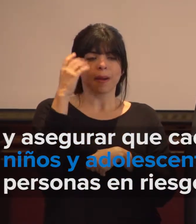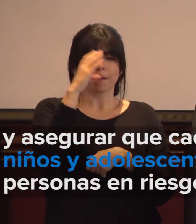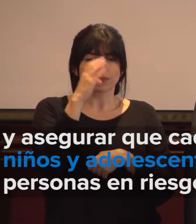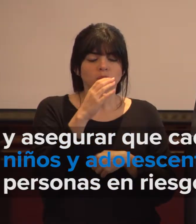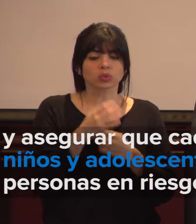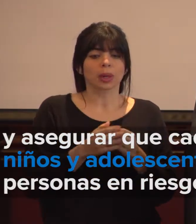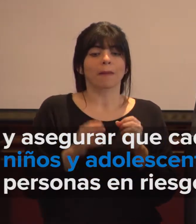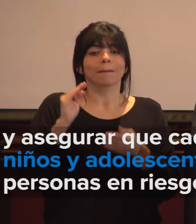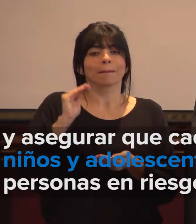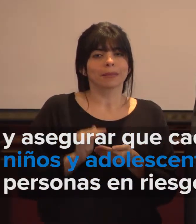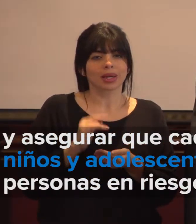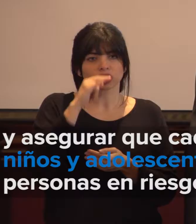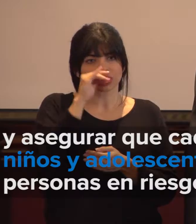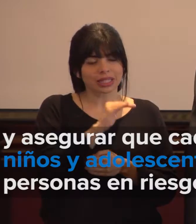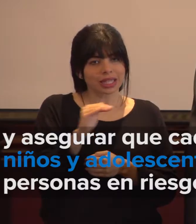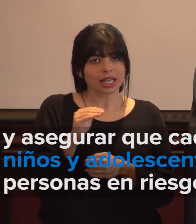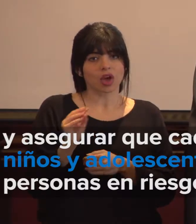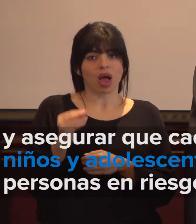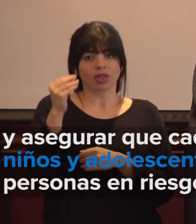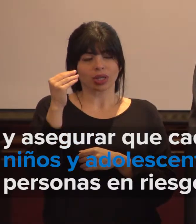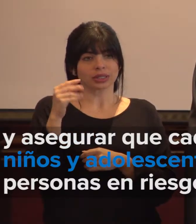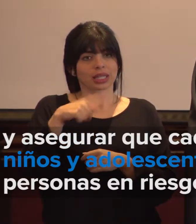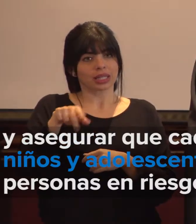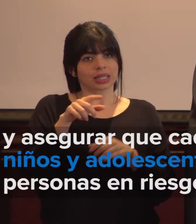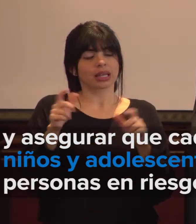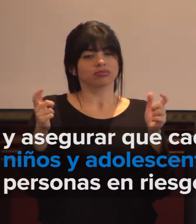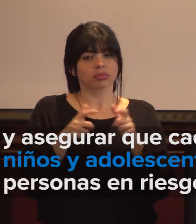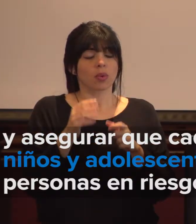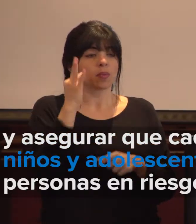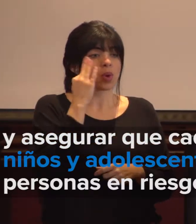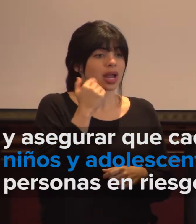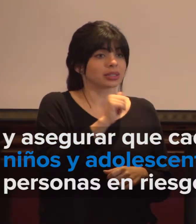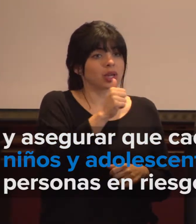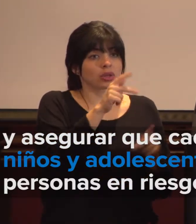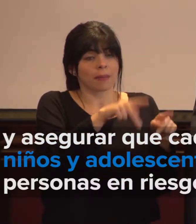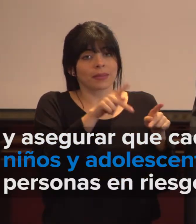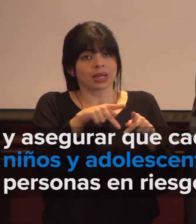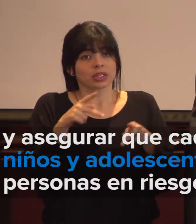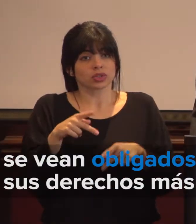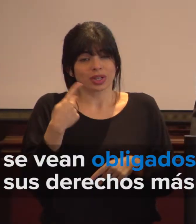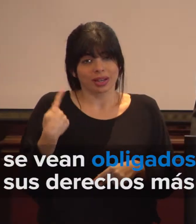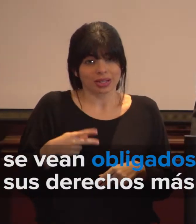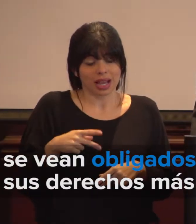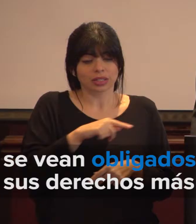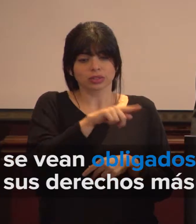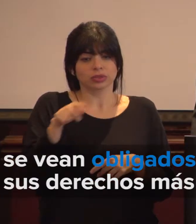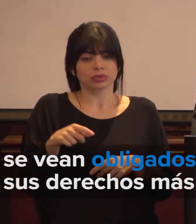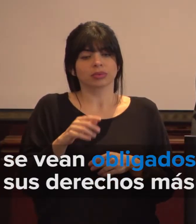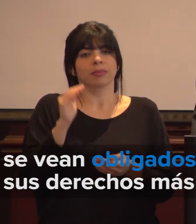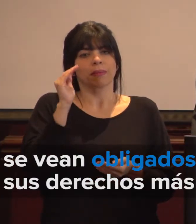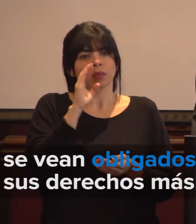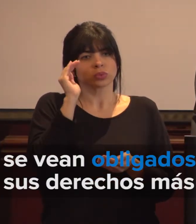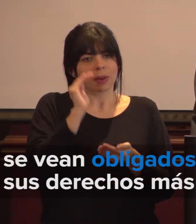vez menos niñas, niños y adolescentes, mujeres y otras personas riesgo se vean